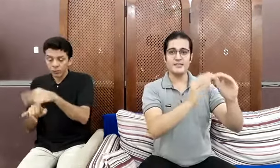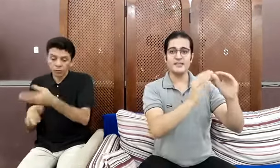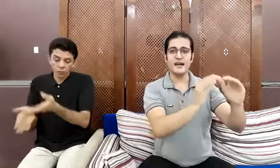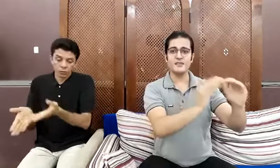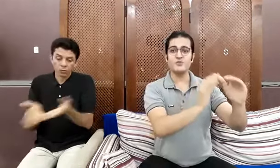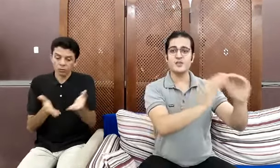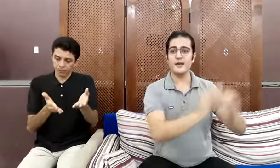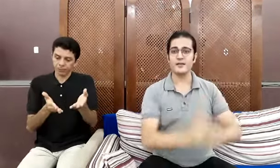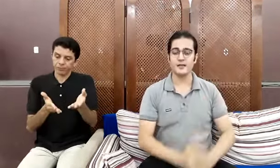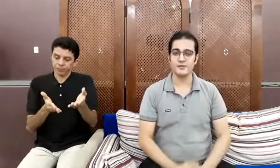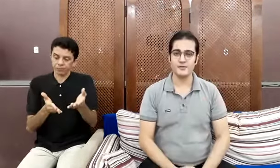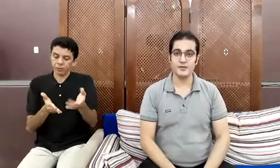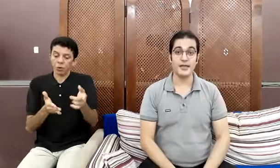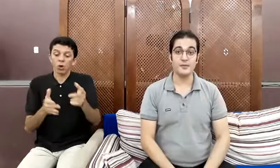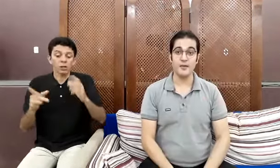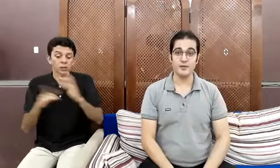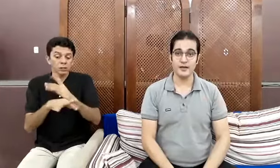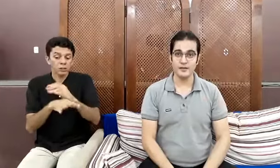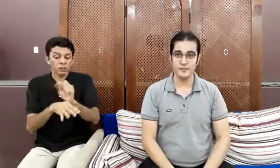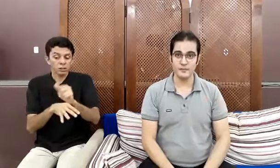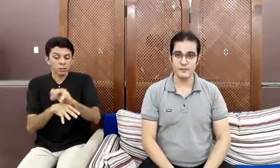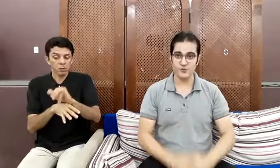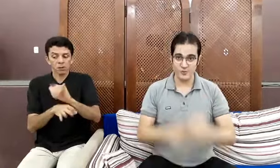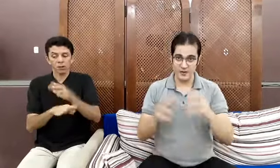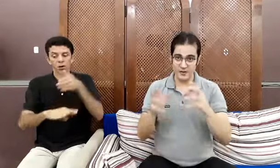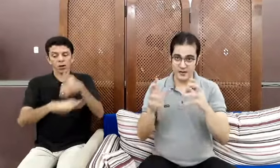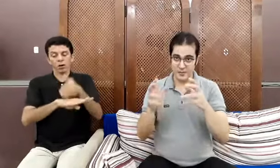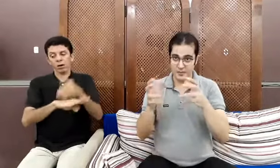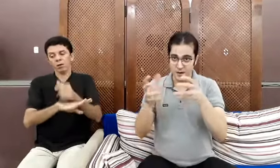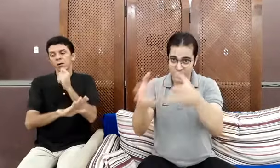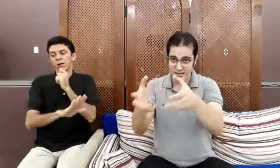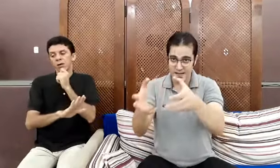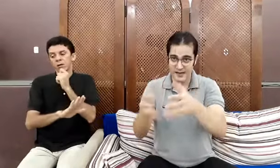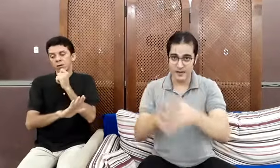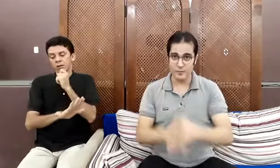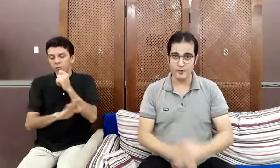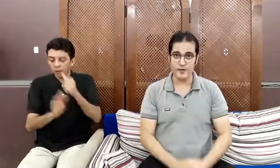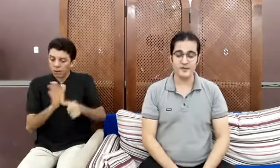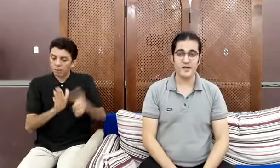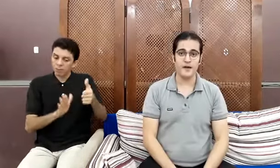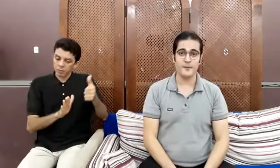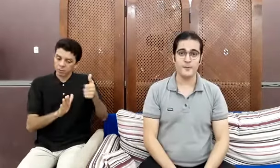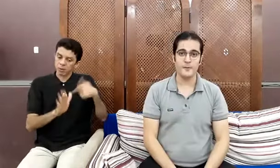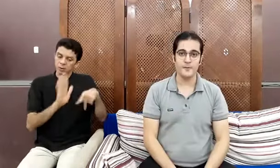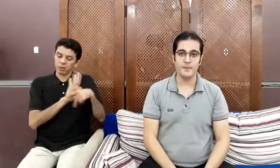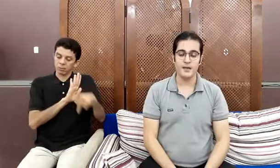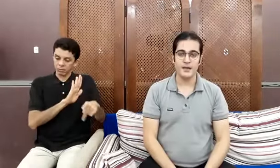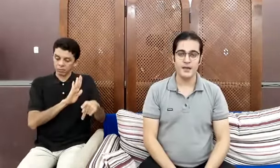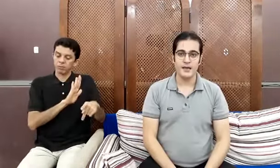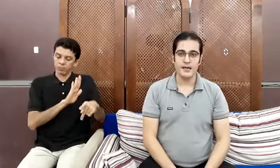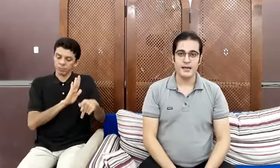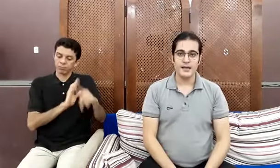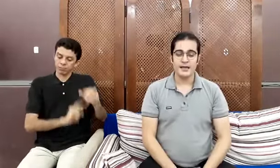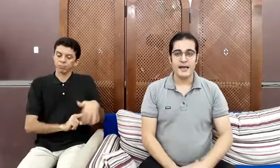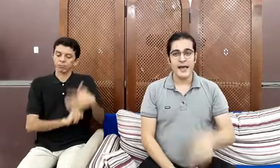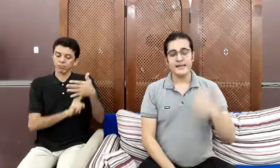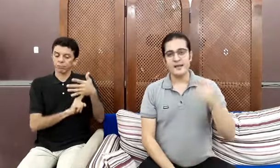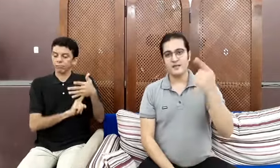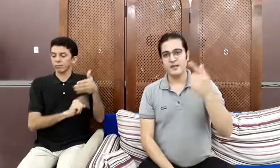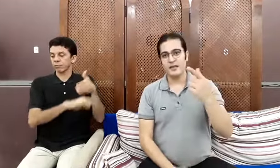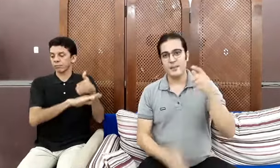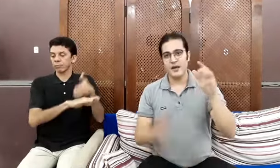nas cidades dos samaritanos. Naquele momento ali, Jesus queria primeiro alcançar aquele povo ali de Israel.